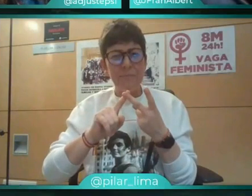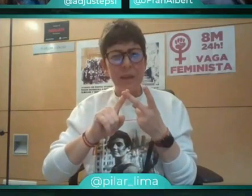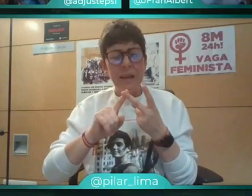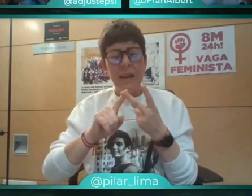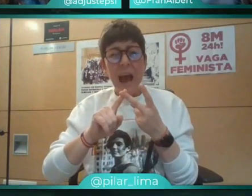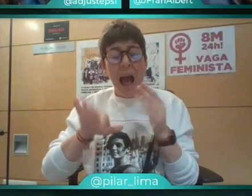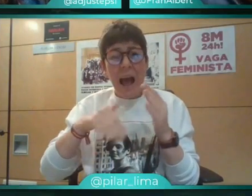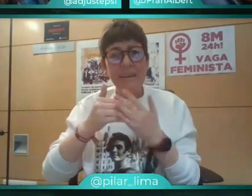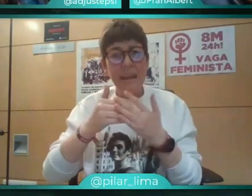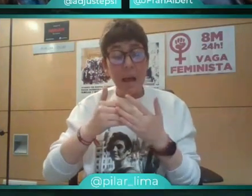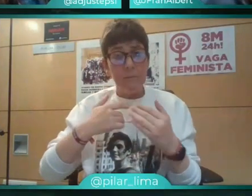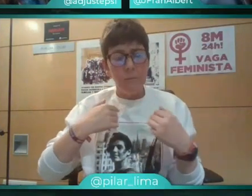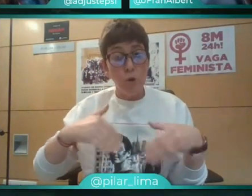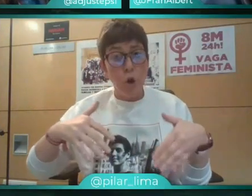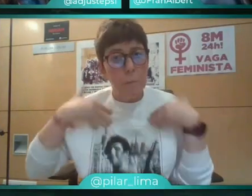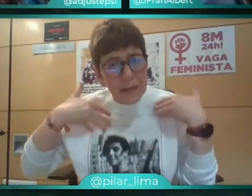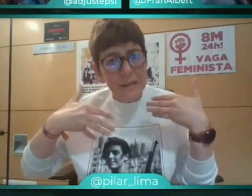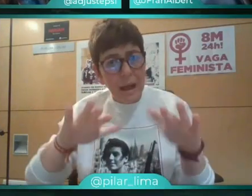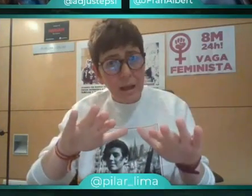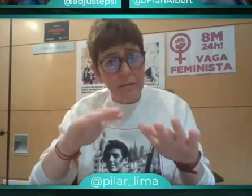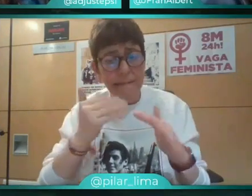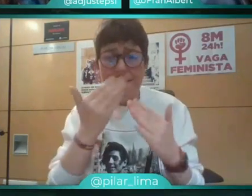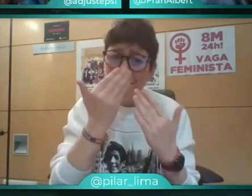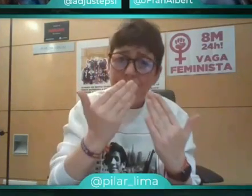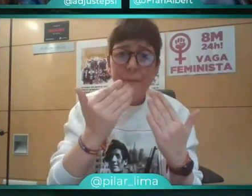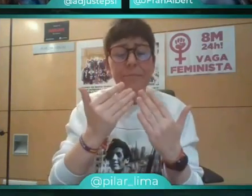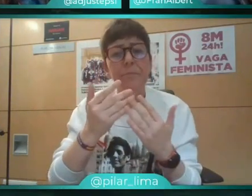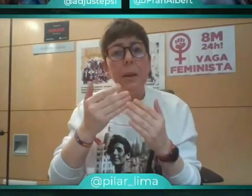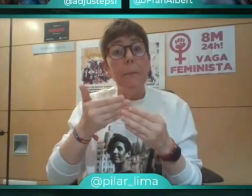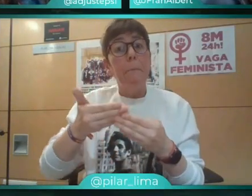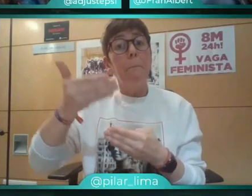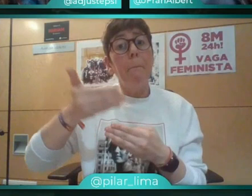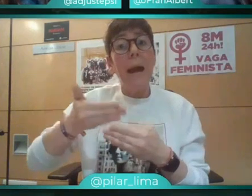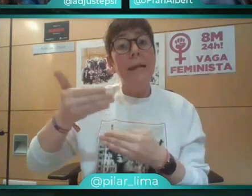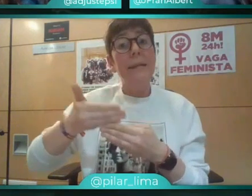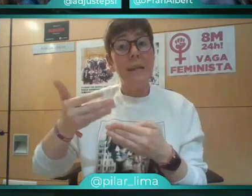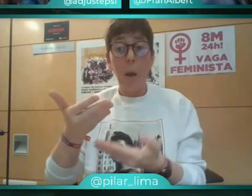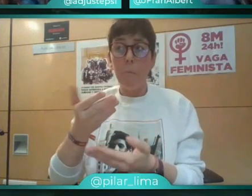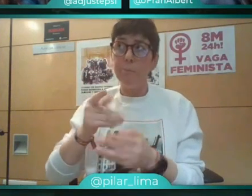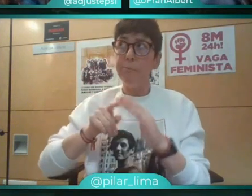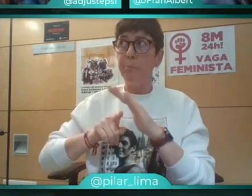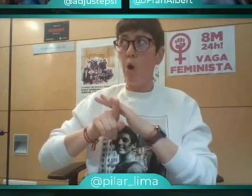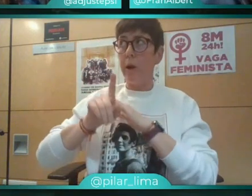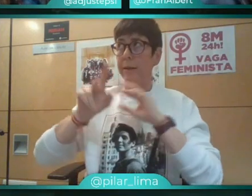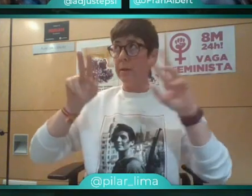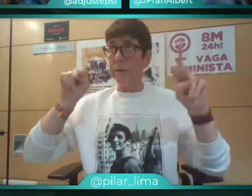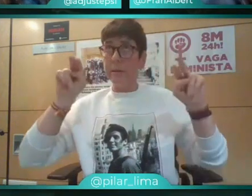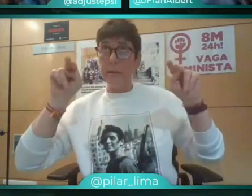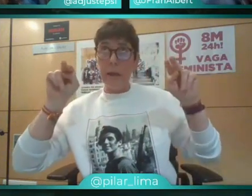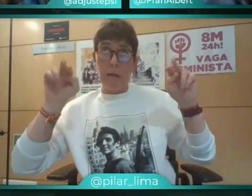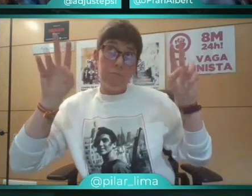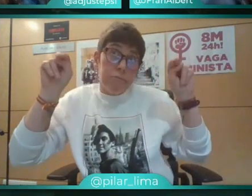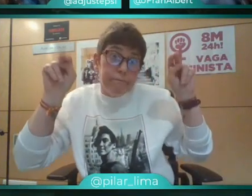duras se ha intentado infantilizar su trabajo es muy sorprendente también que